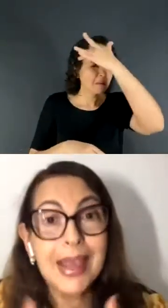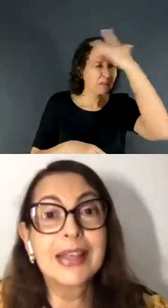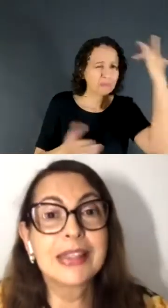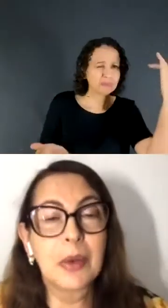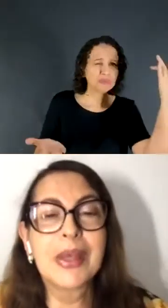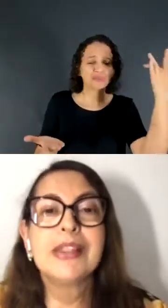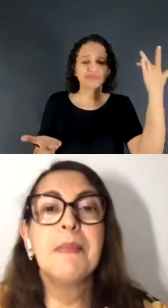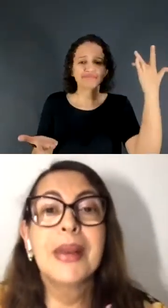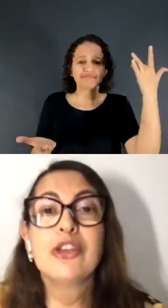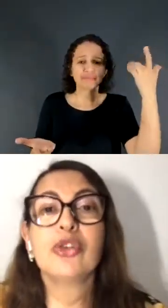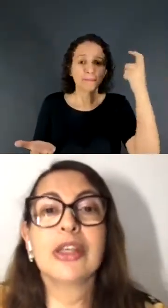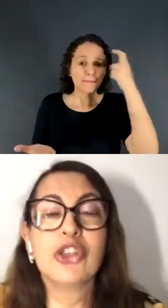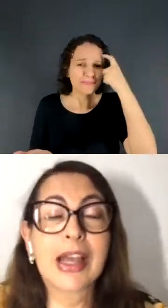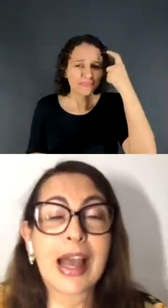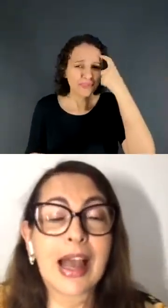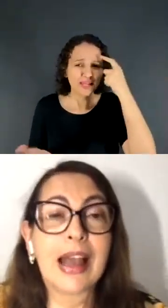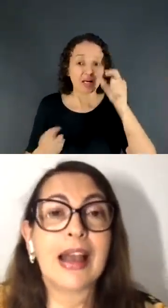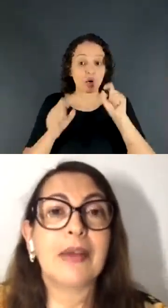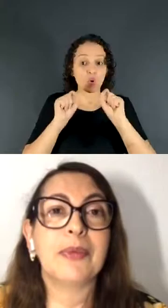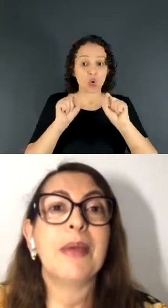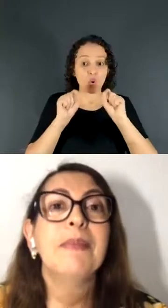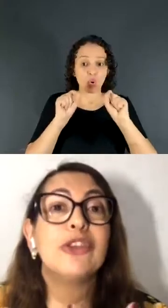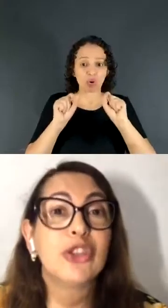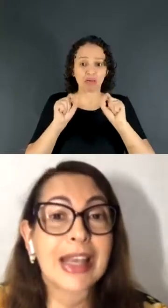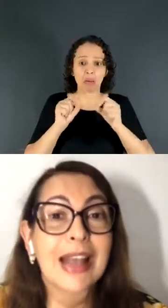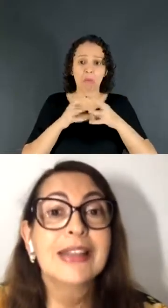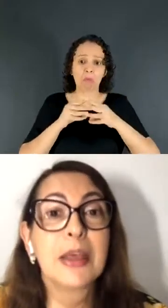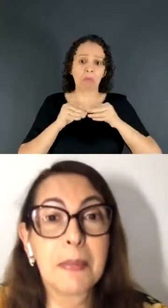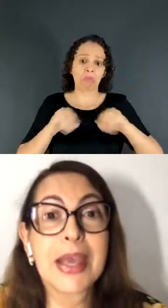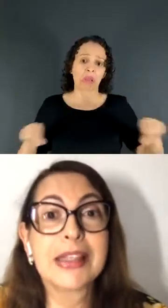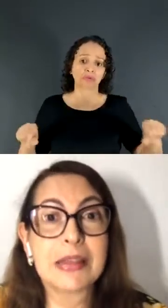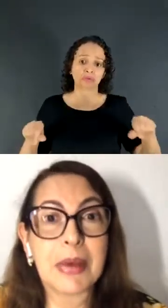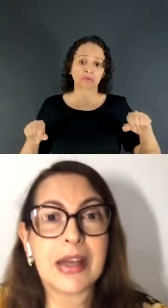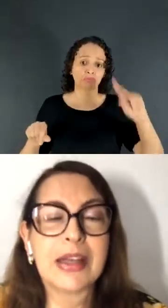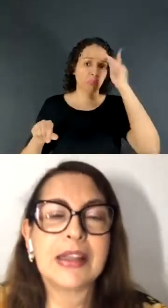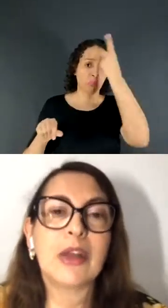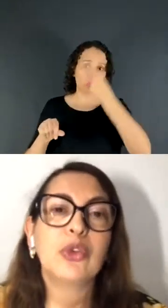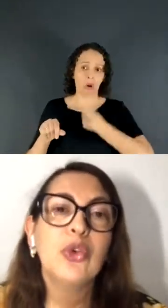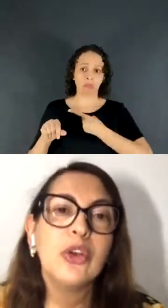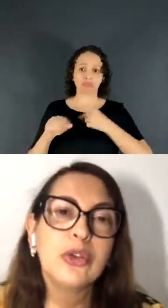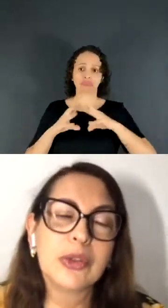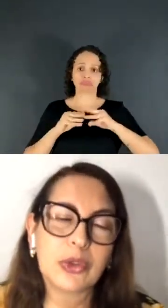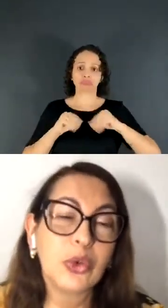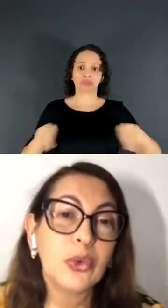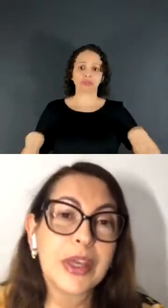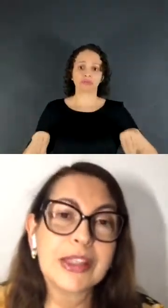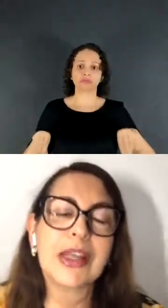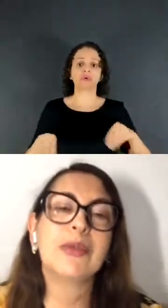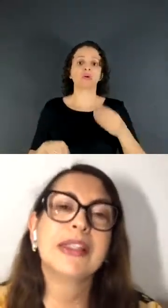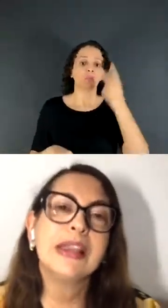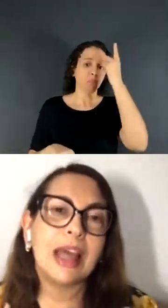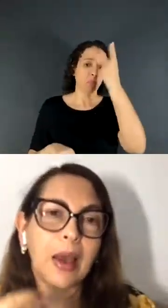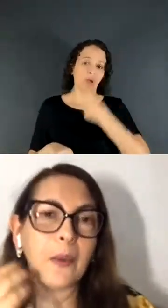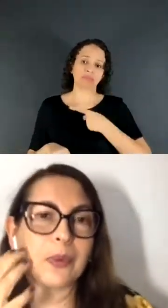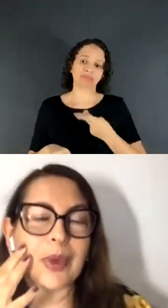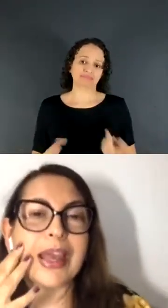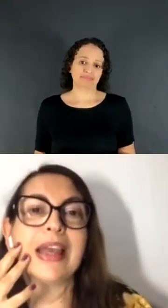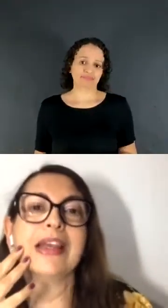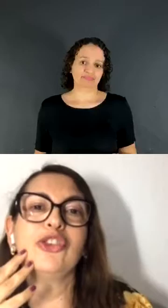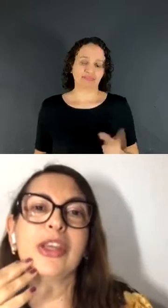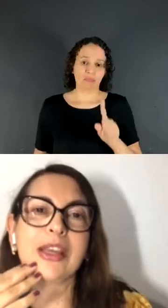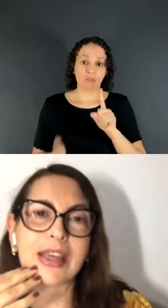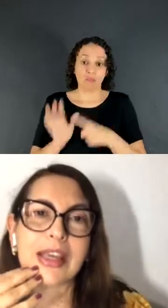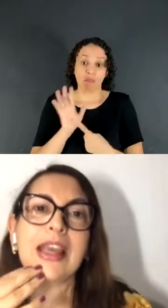que pensam em se prejudicar, né? Prejudicar a si mesma. Então, tudo isso é um sinal,